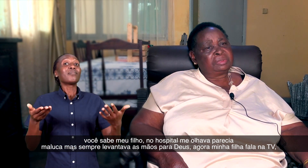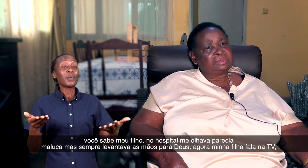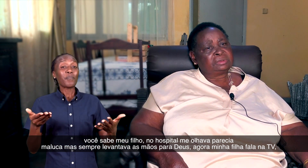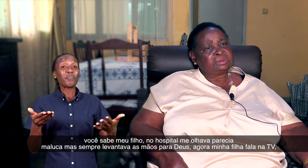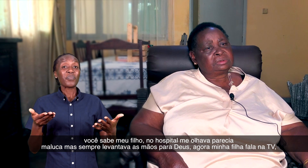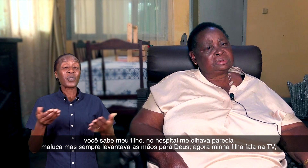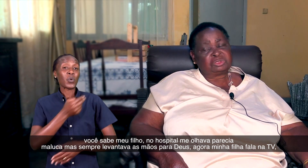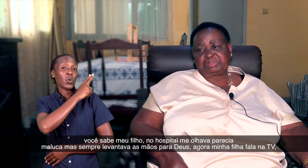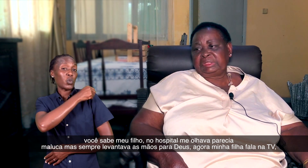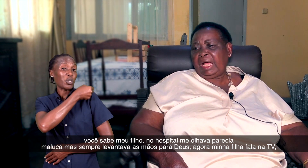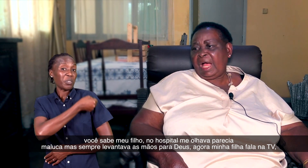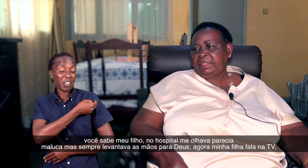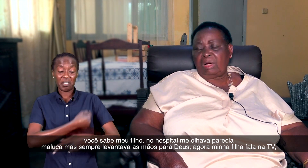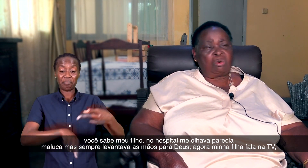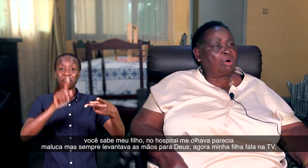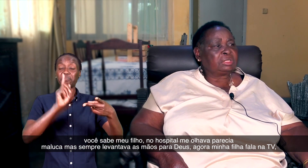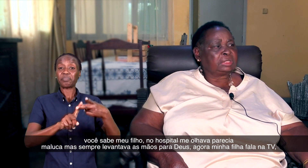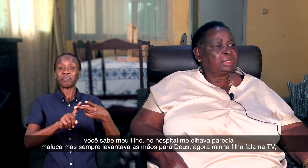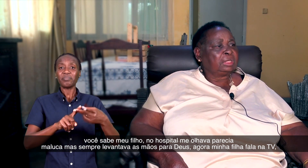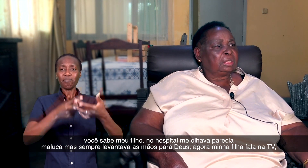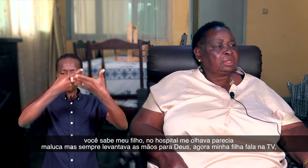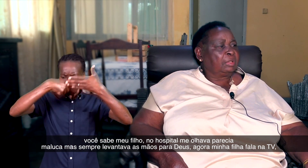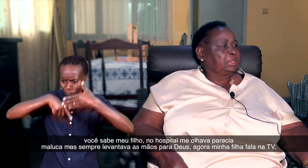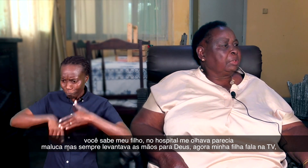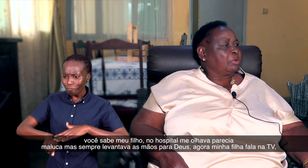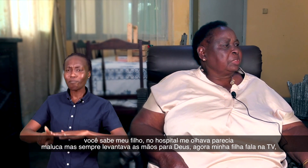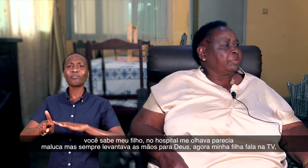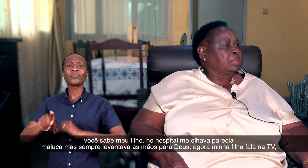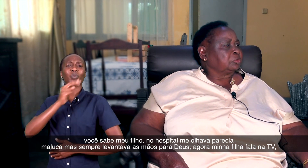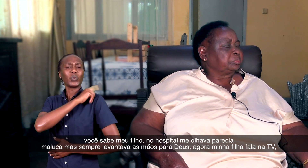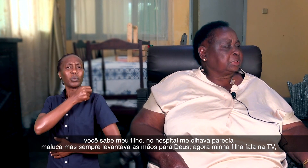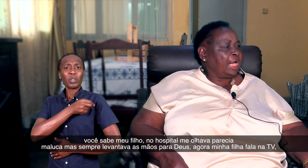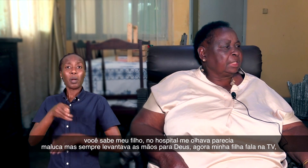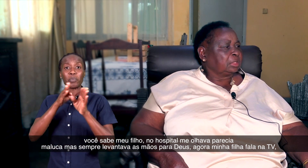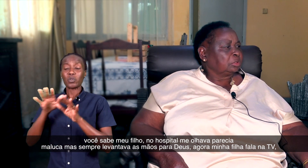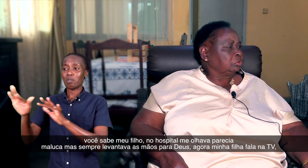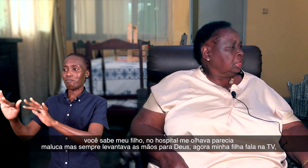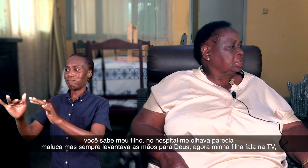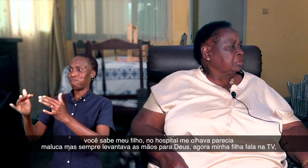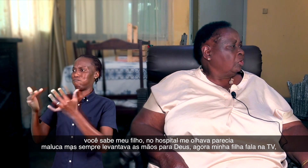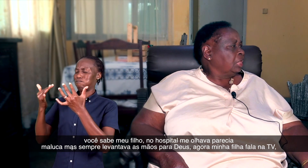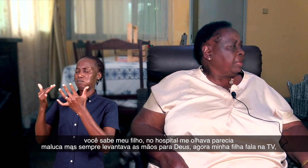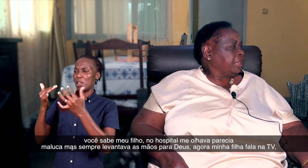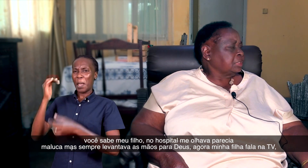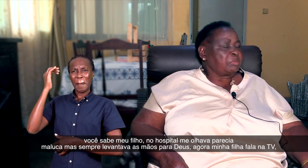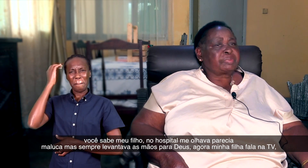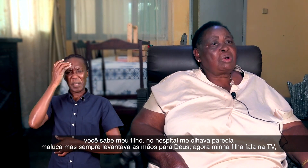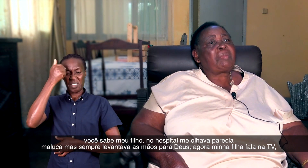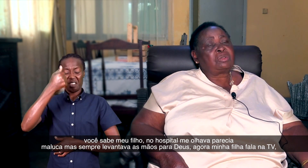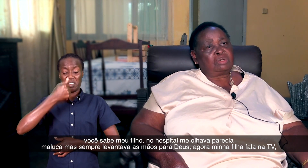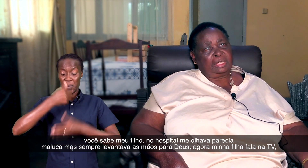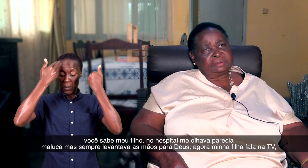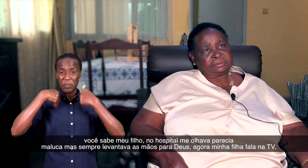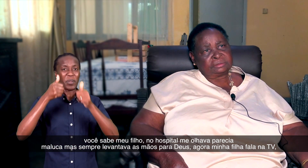Sabe. No hospital, aonde? Eu andava com a minha filha no hospital, toda a gente me olhava, parece uma